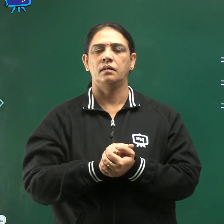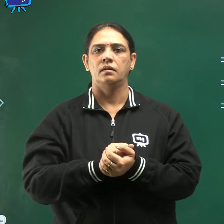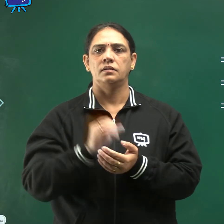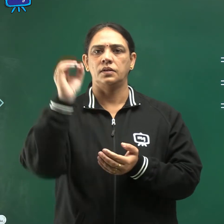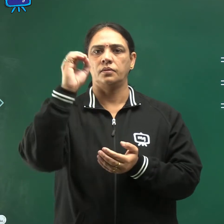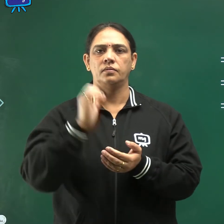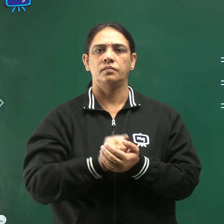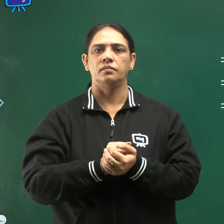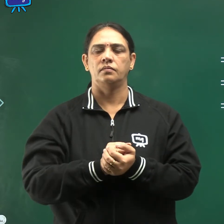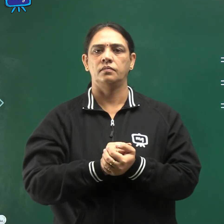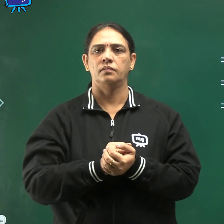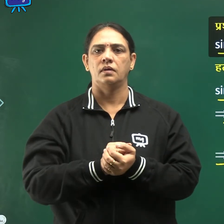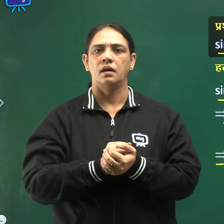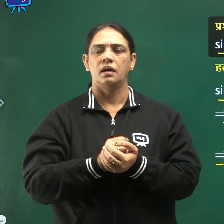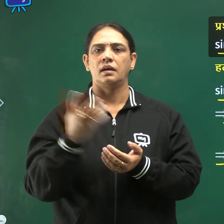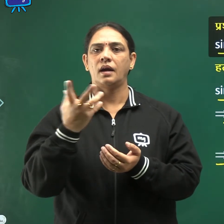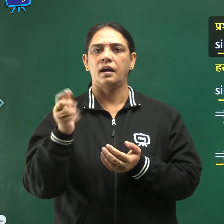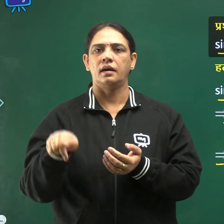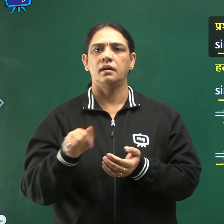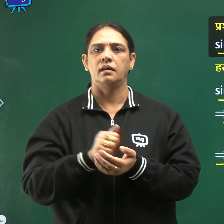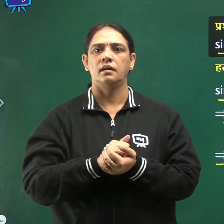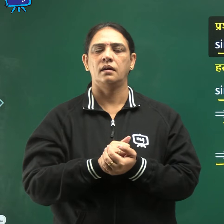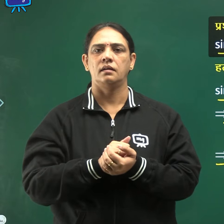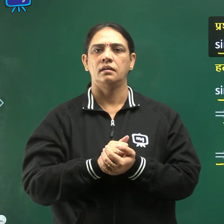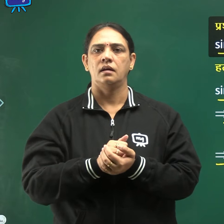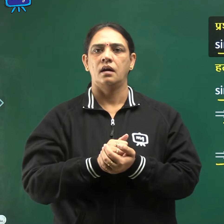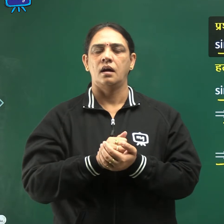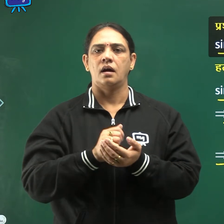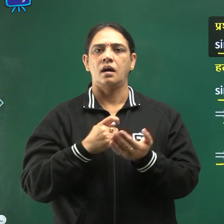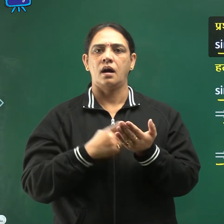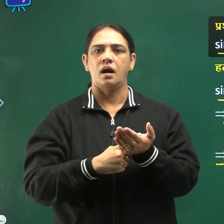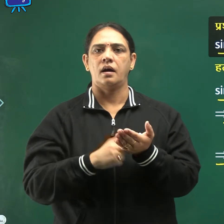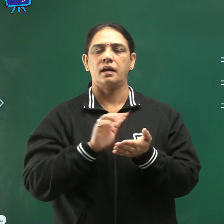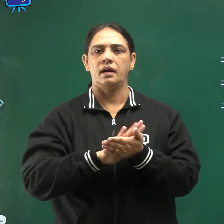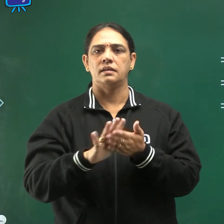0 क्या है RHS।